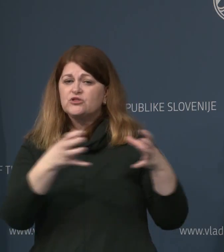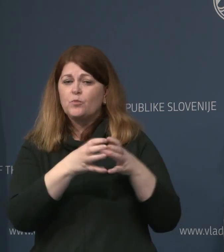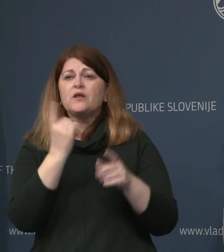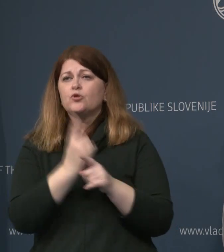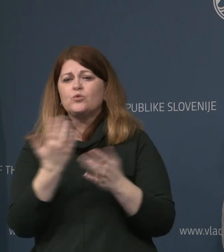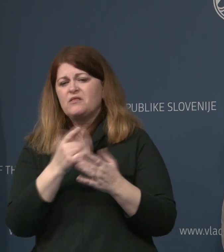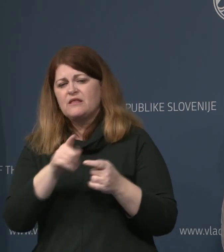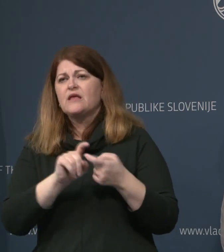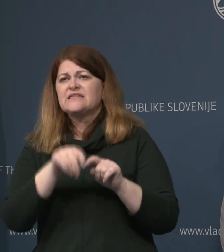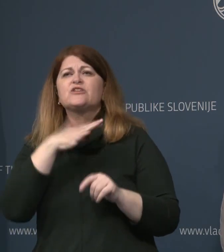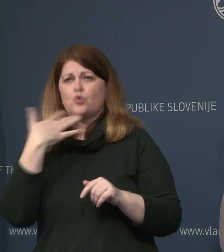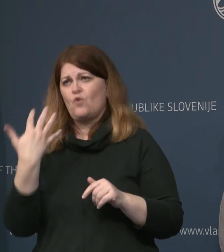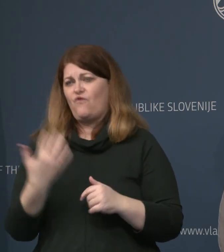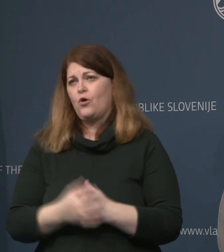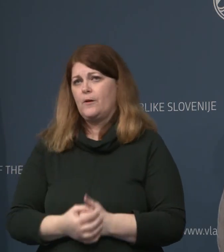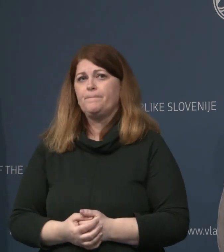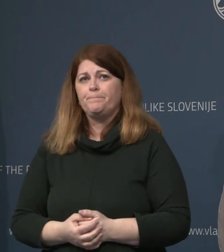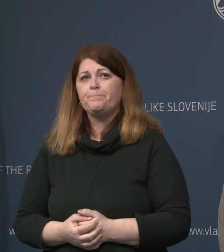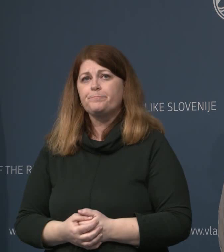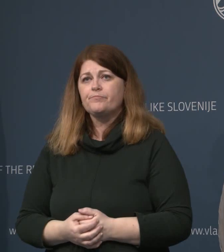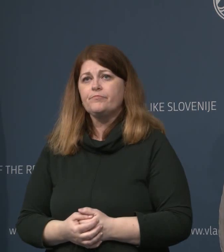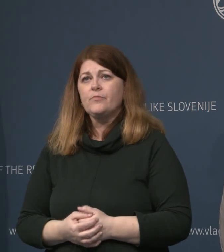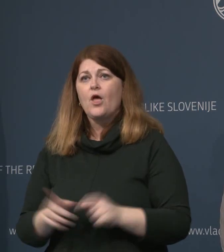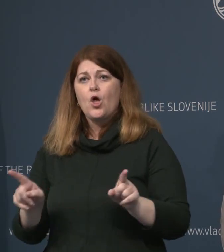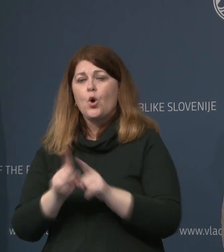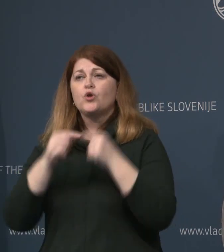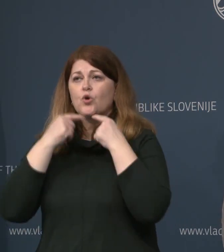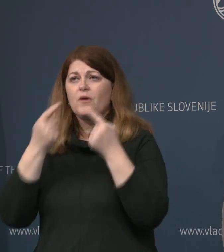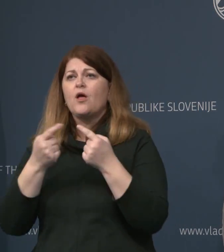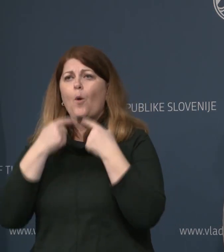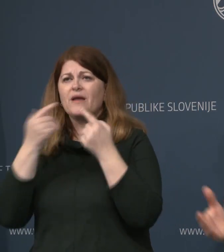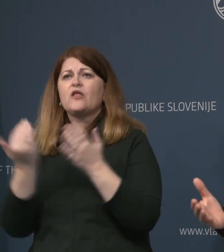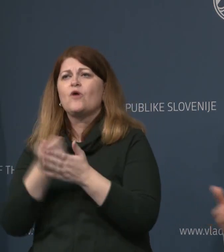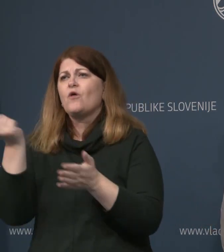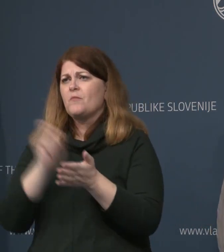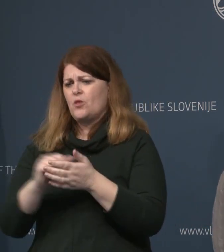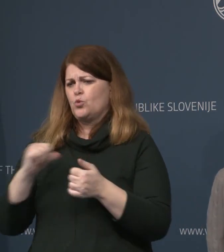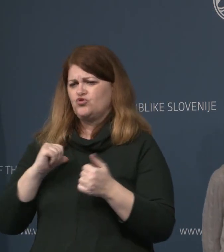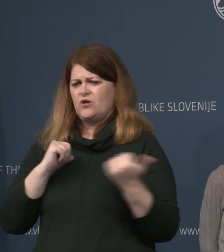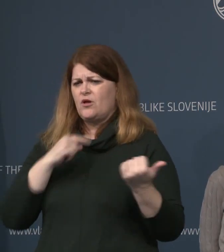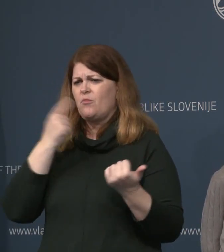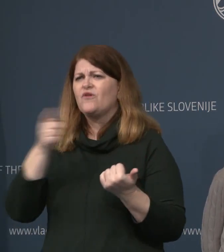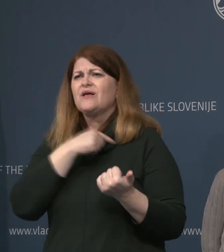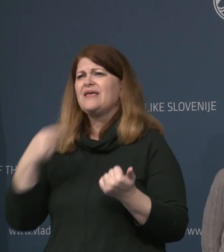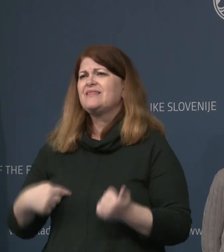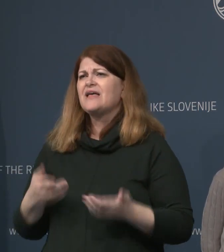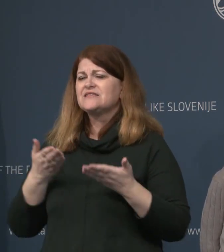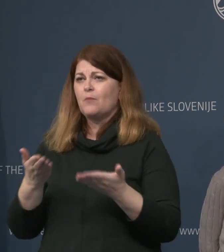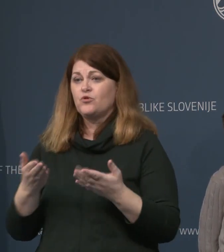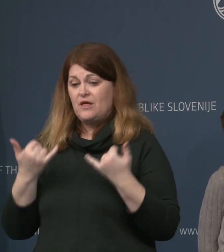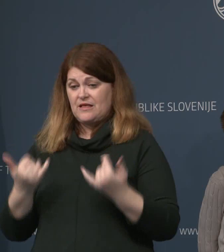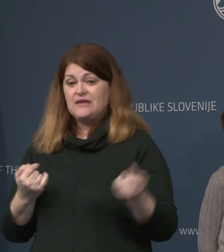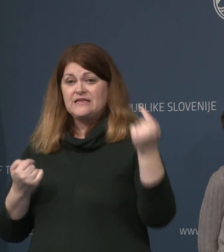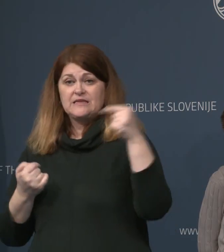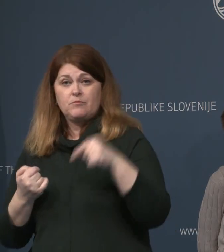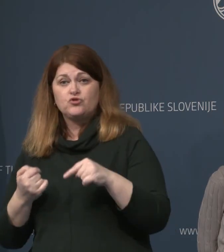teh sredstev še dovolj. Tako da, kot sem omenil, omenjajo se nove, včeraj sem omenil tisto kitajsko ponudbo, danes je